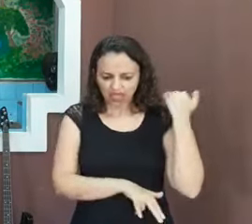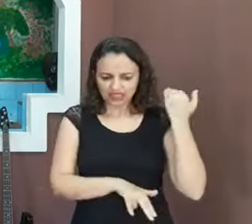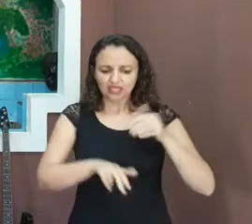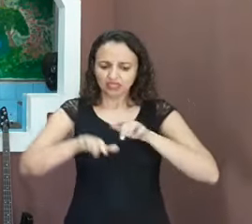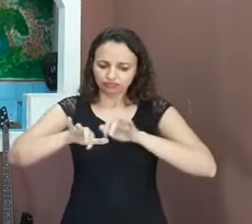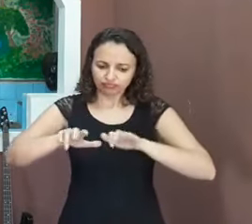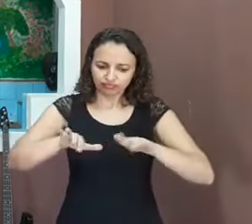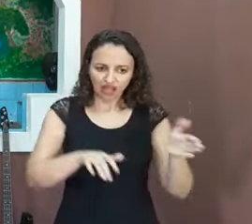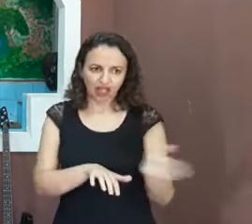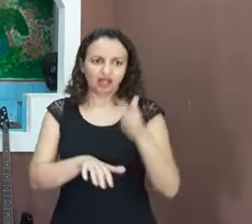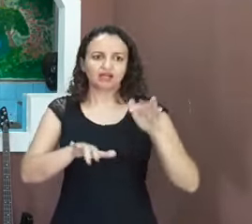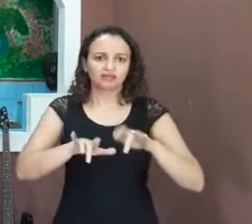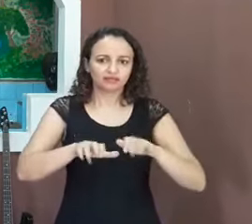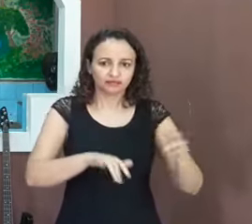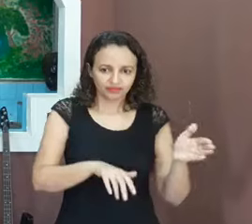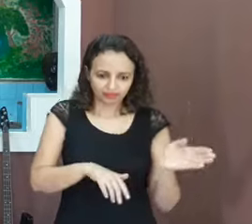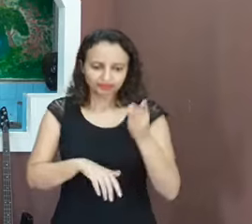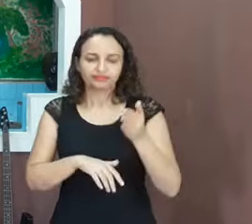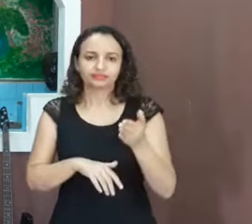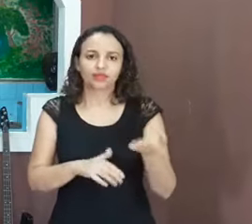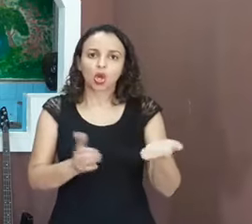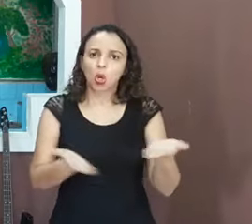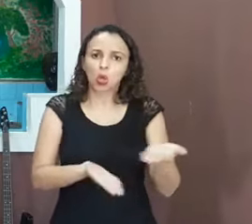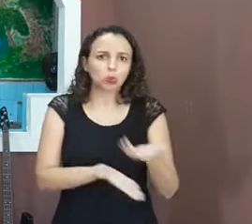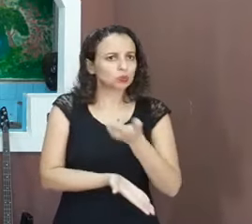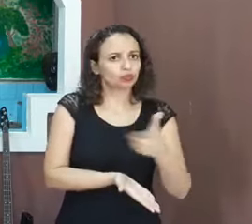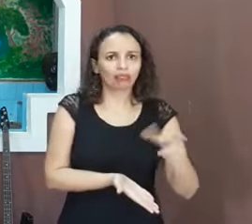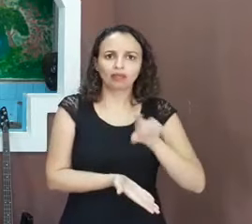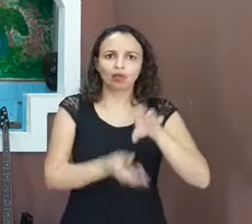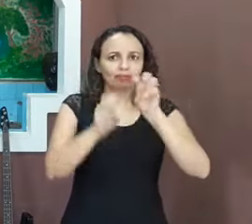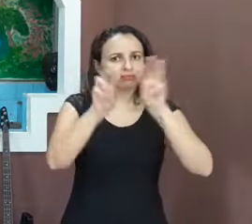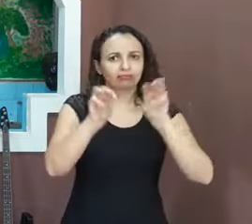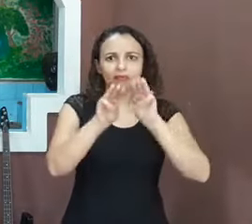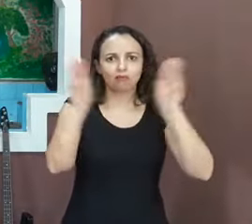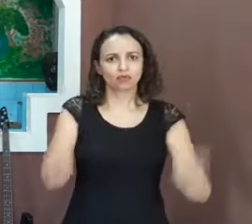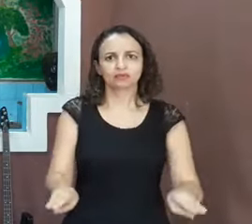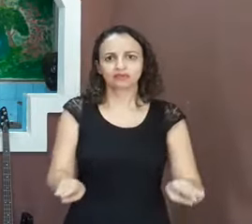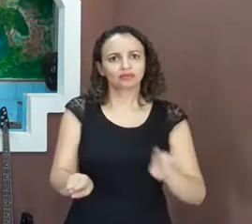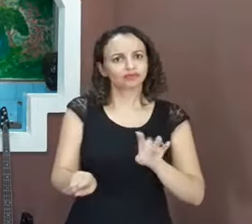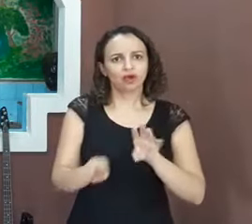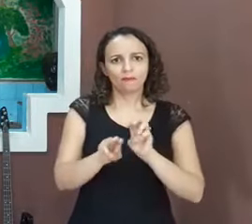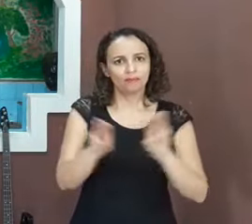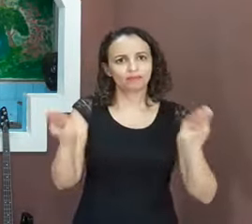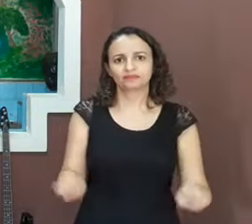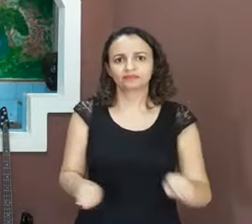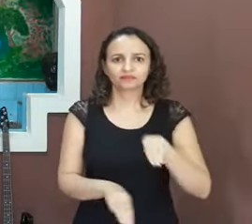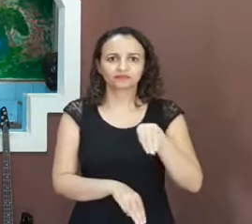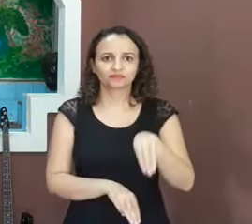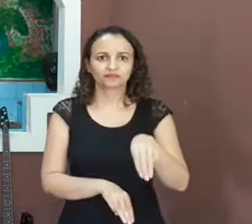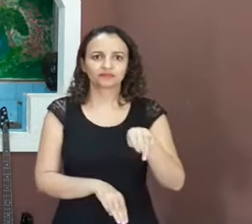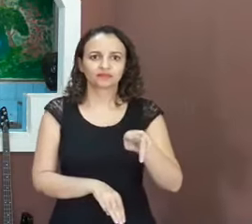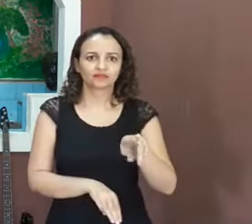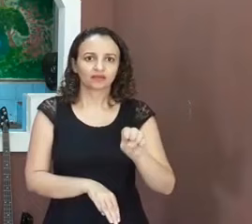vivendo? A máquina de escrever virou peça de museu. Alguns, olha,